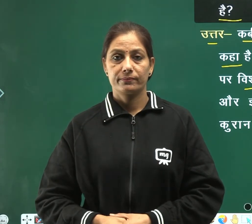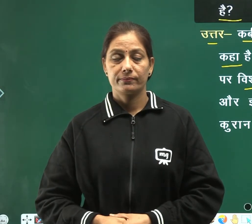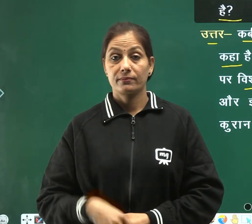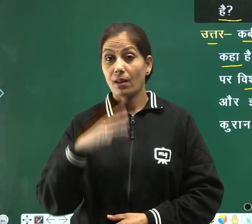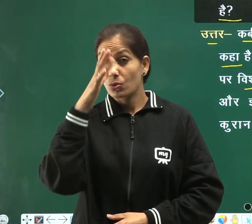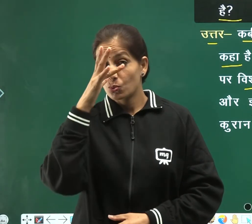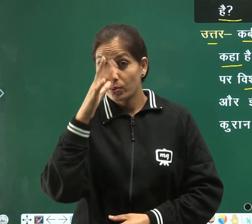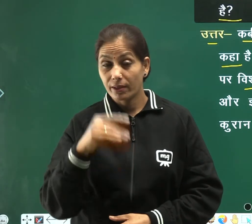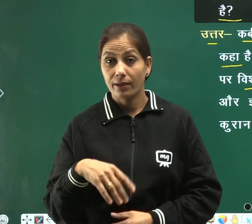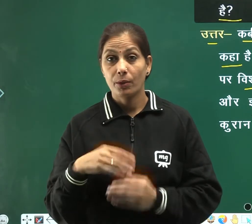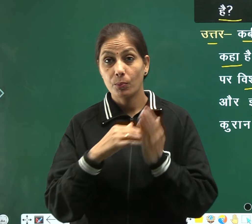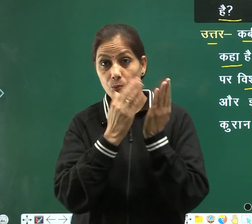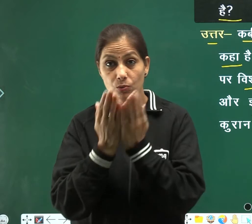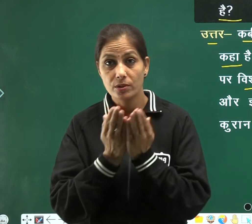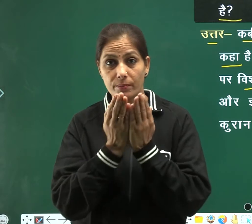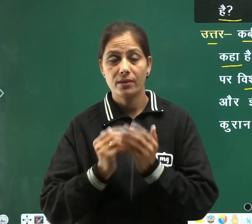झूठे ढोंगों